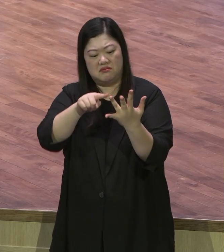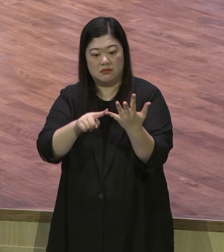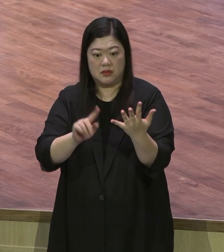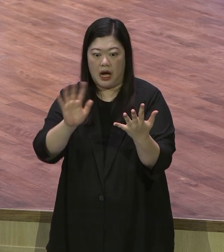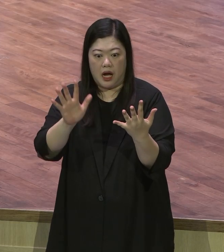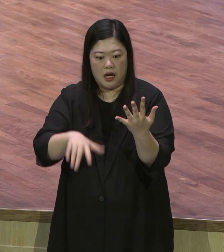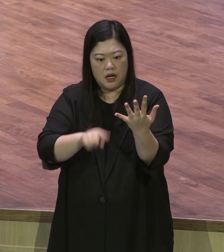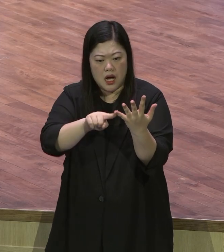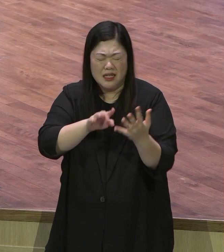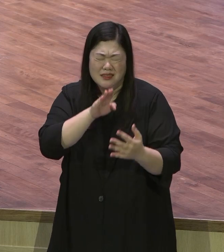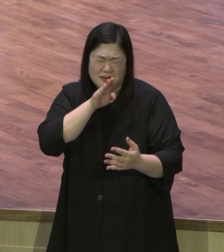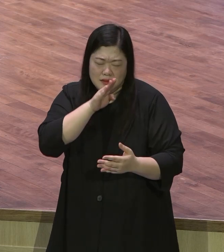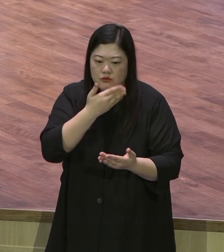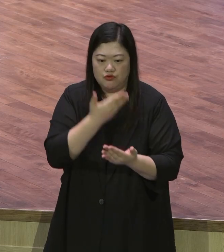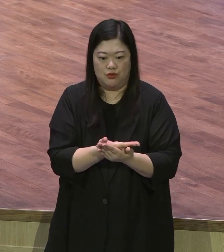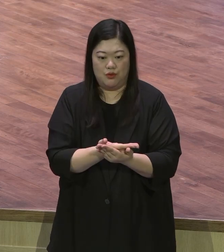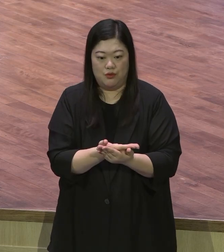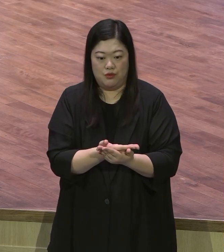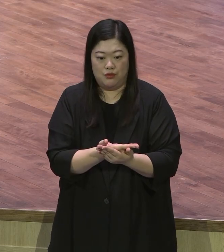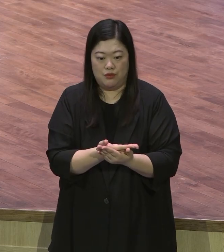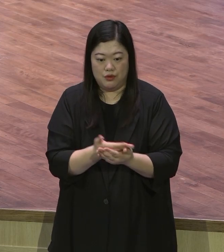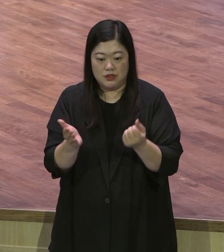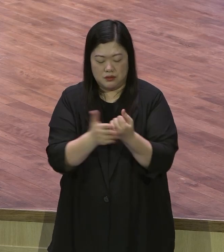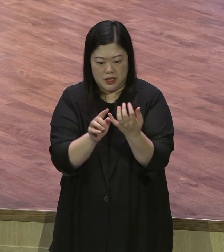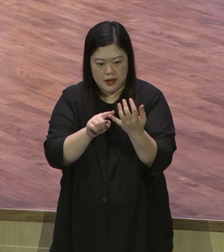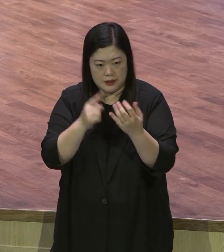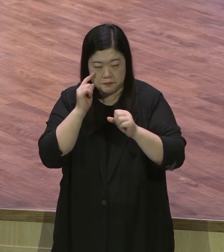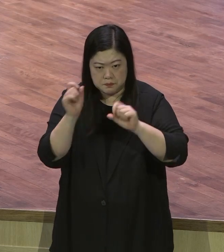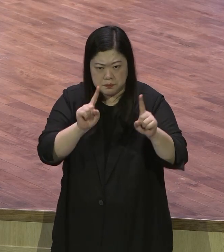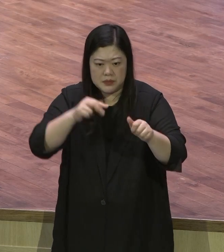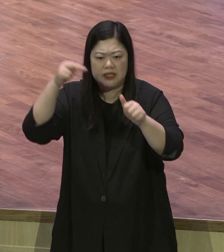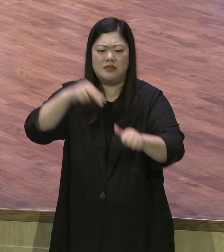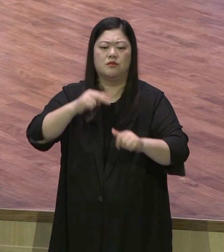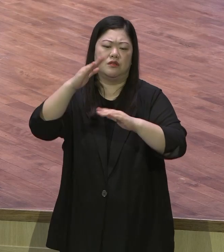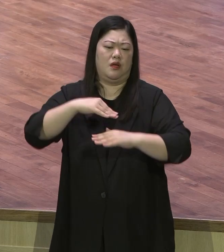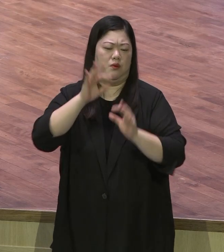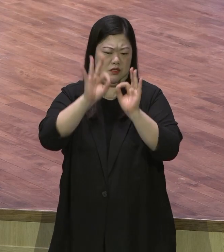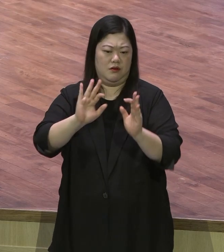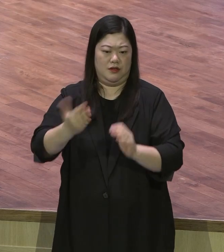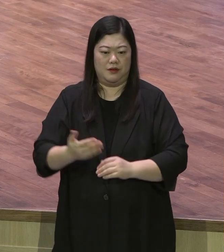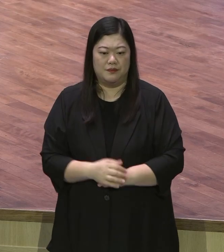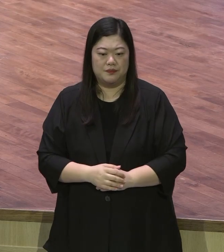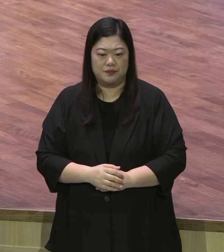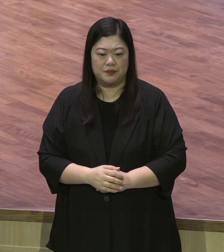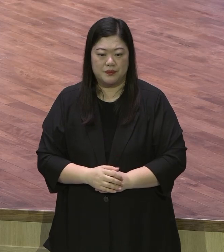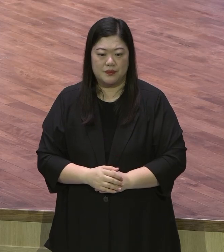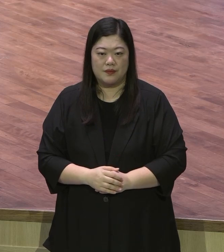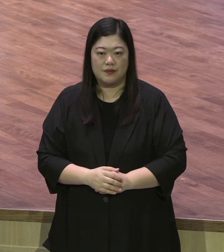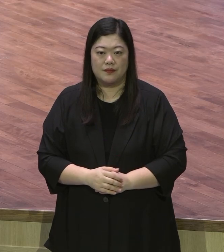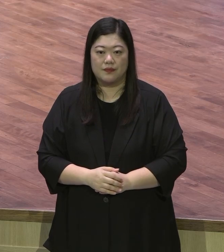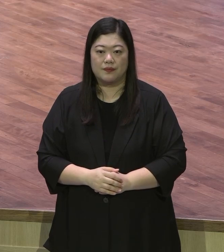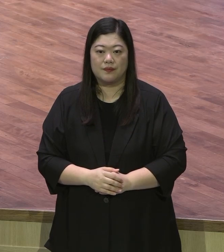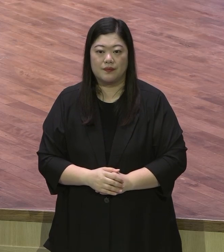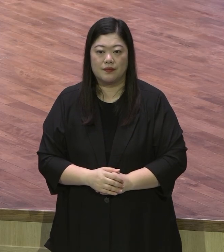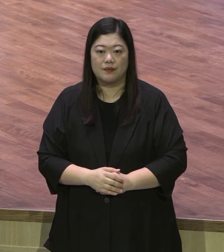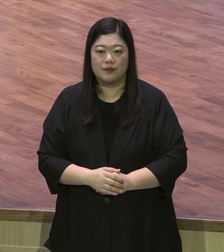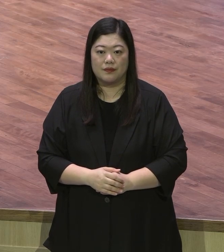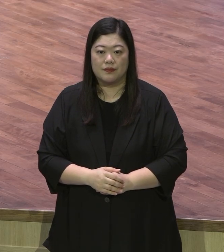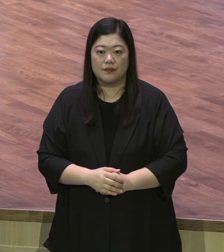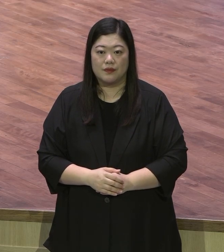살펴볼 이 말씀은 모세가 출애굽 2세들에게 행한 첫 설교의 결론 부분이에요.